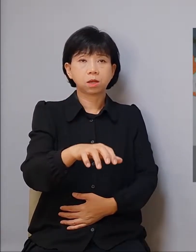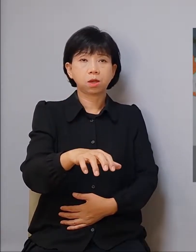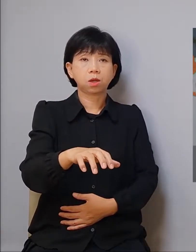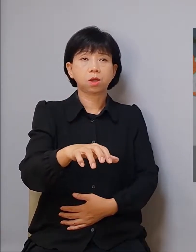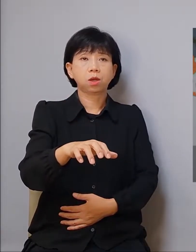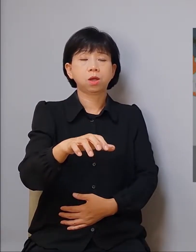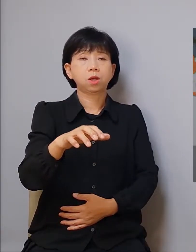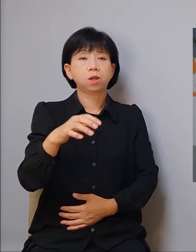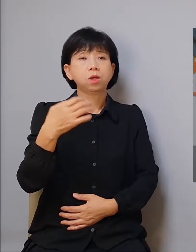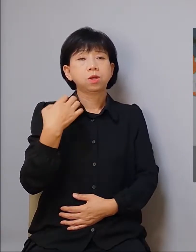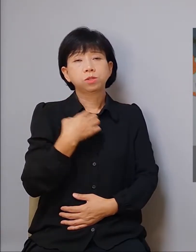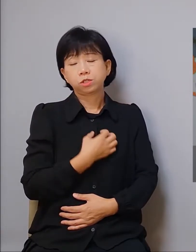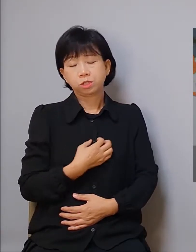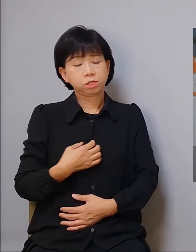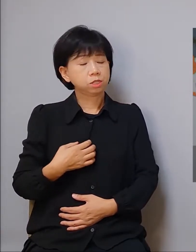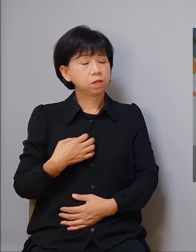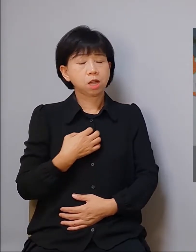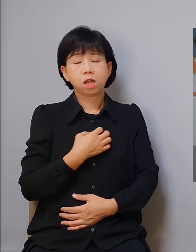세상에서